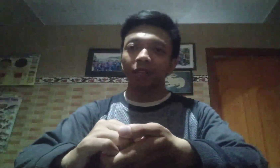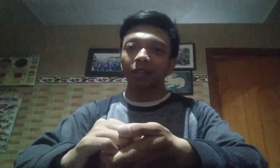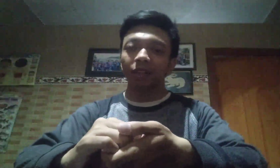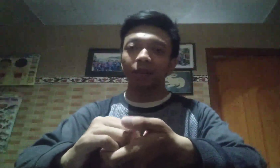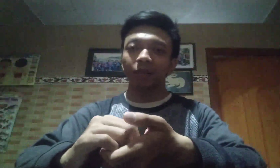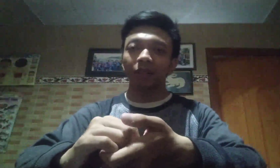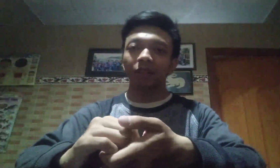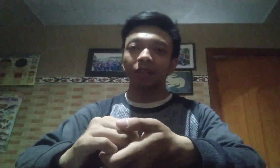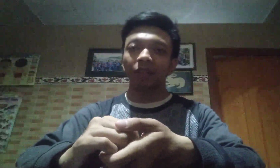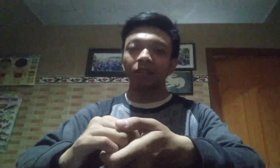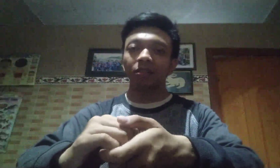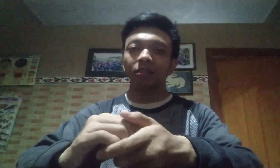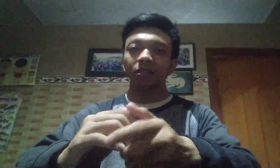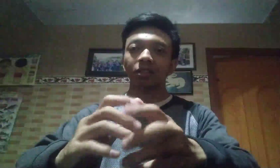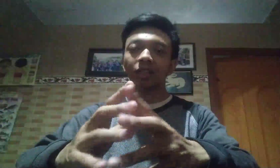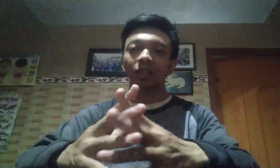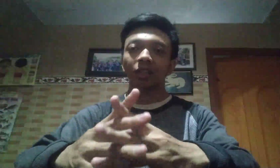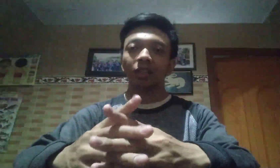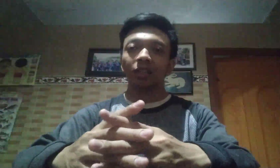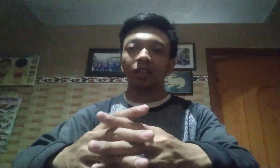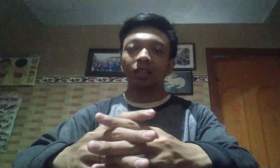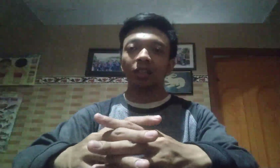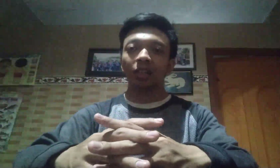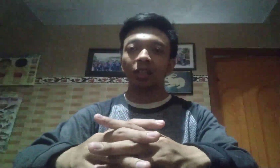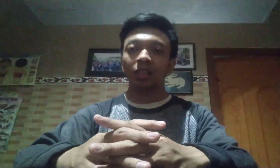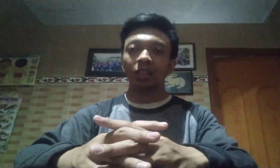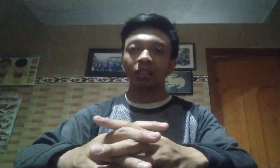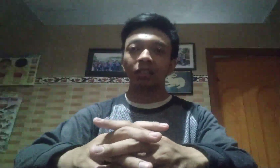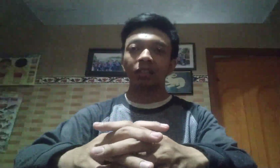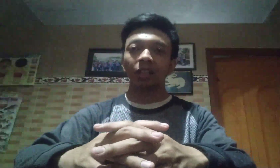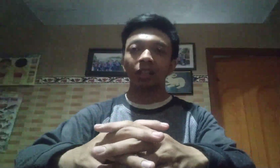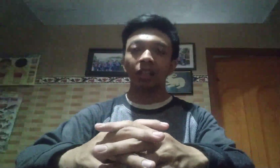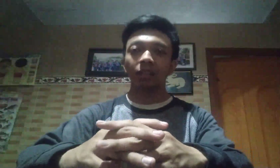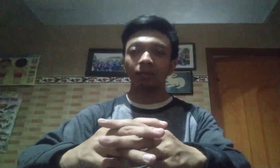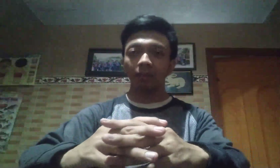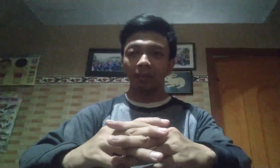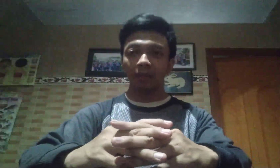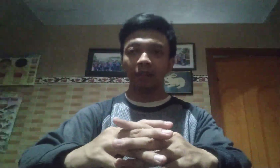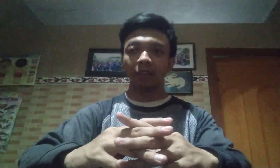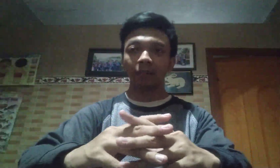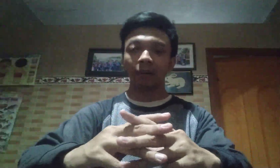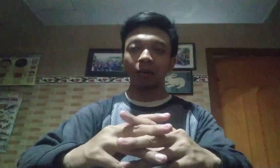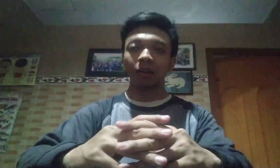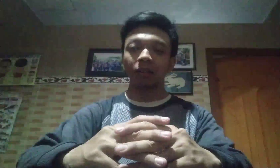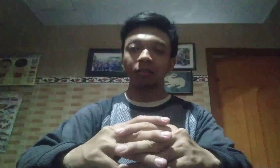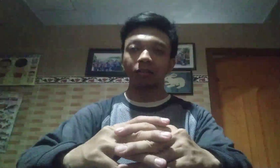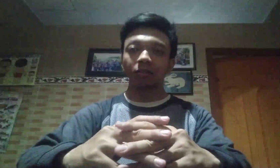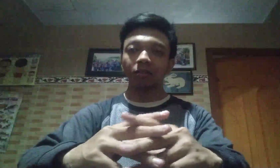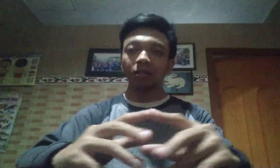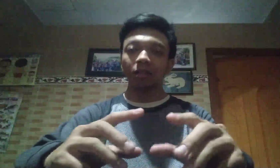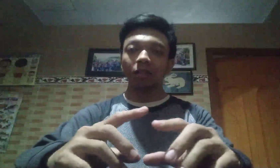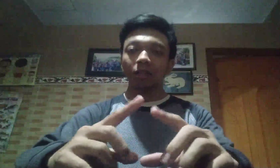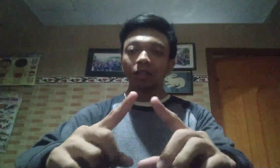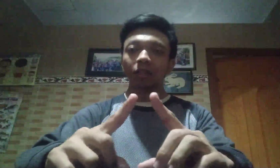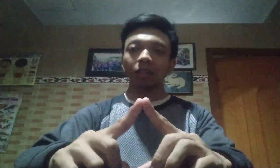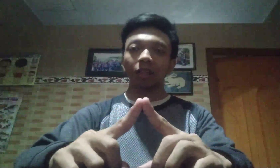Seperti yang Saya Lihat dari Data Di internet bawah Cina